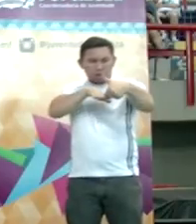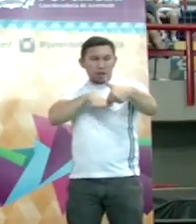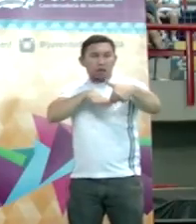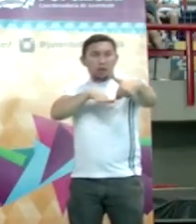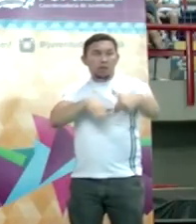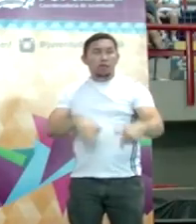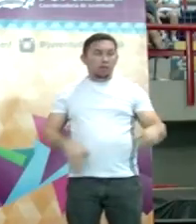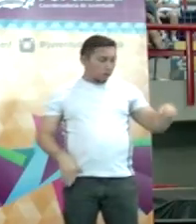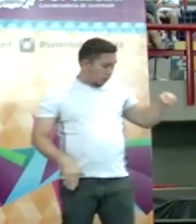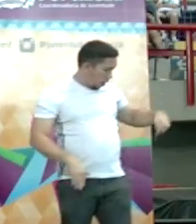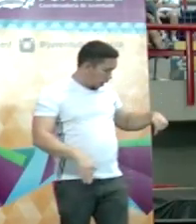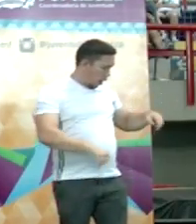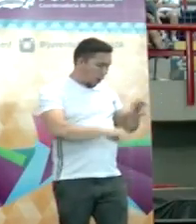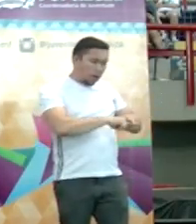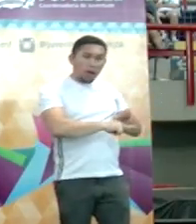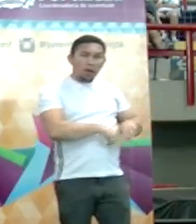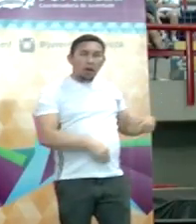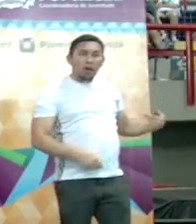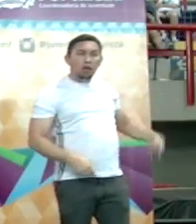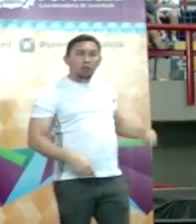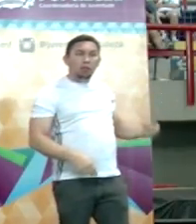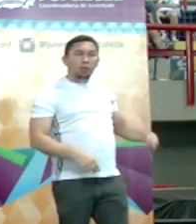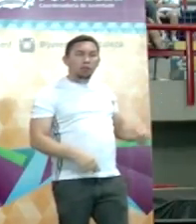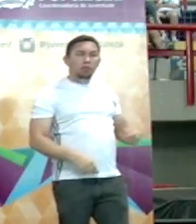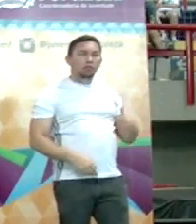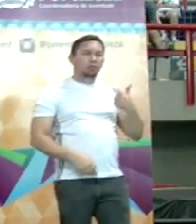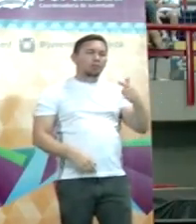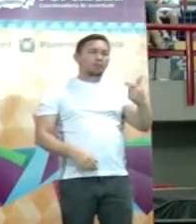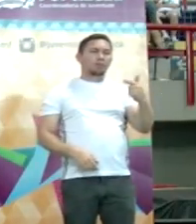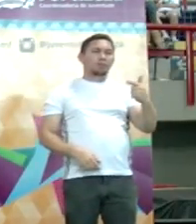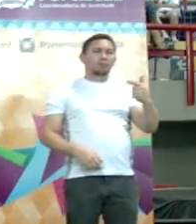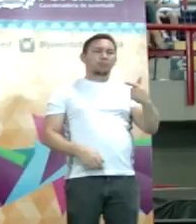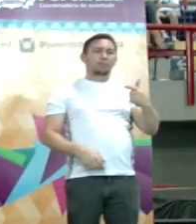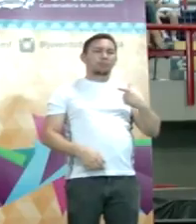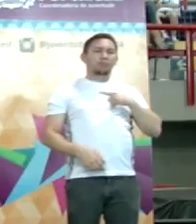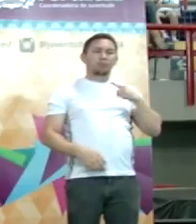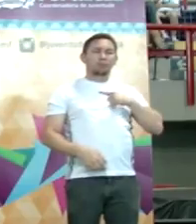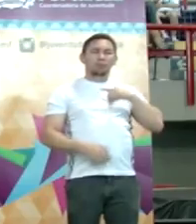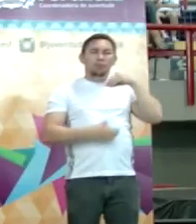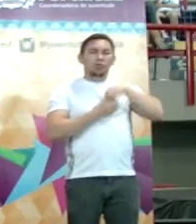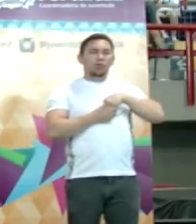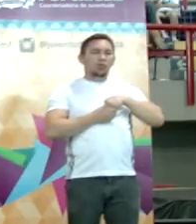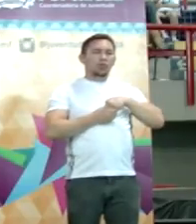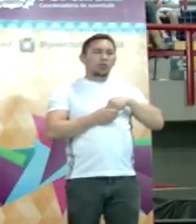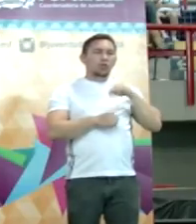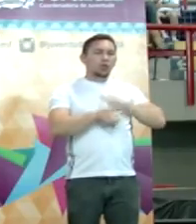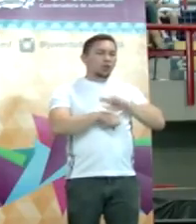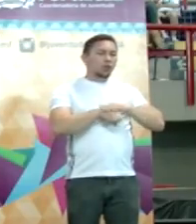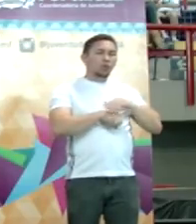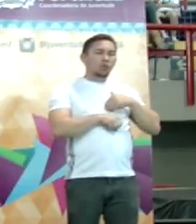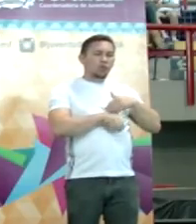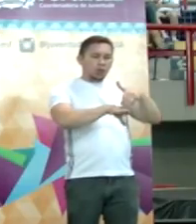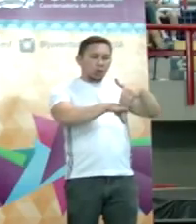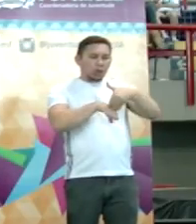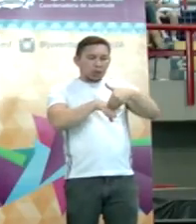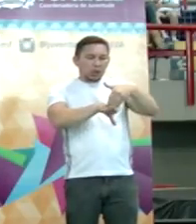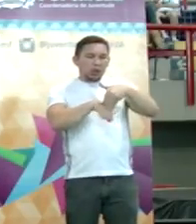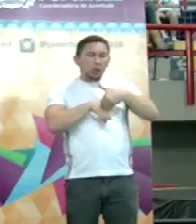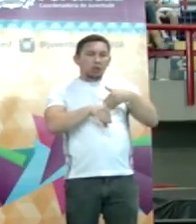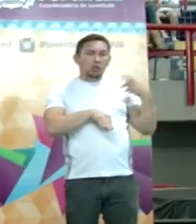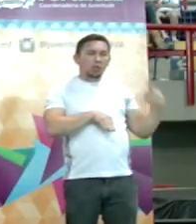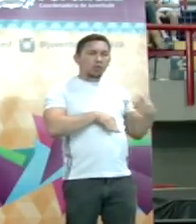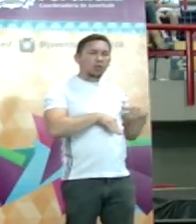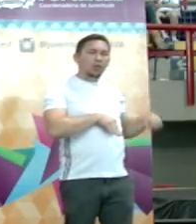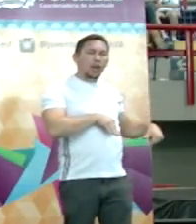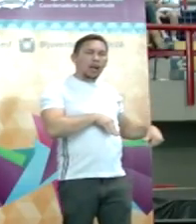A cadeira, pessoal, não tem esse artifício de empurrar o chão para trás. Então o chão é